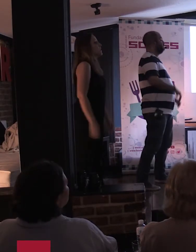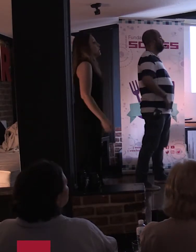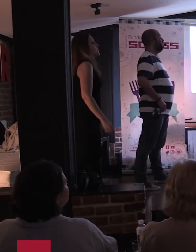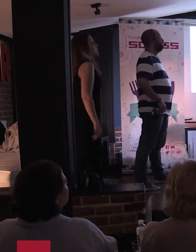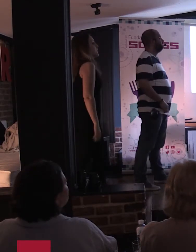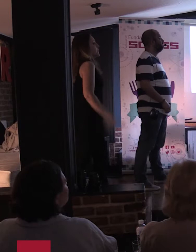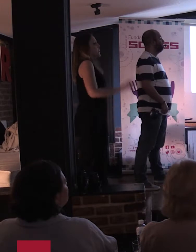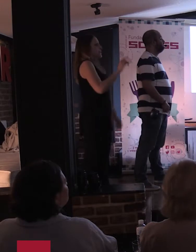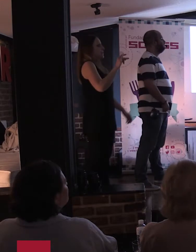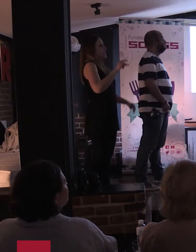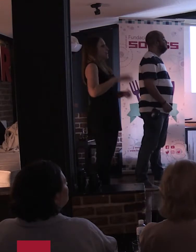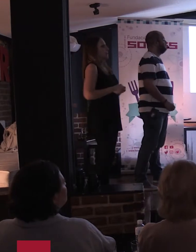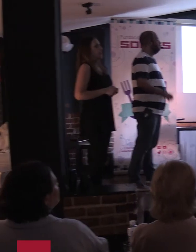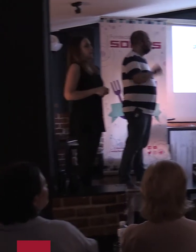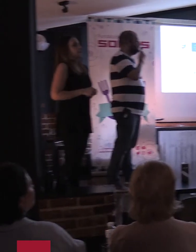Sí.